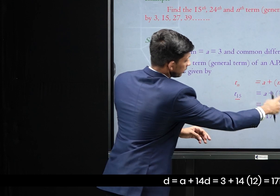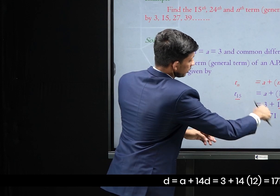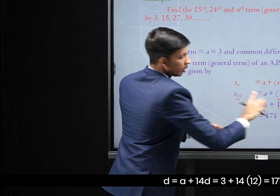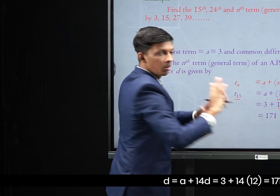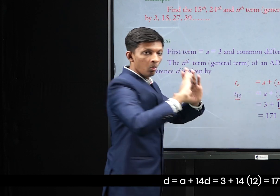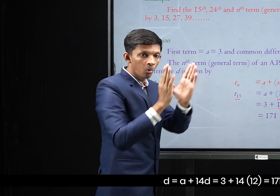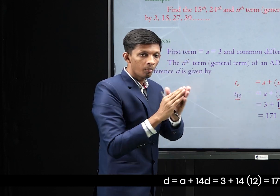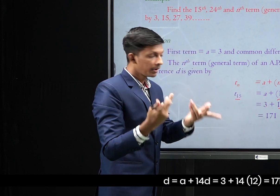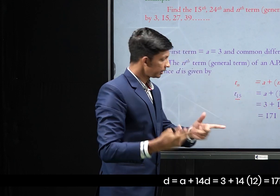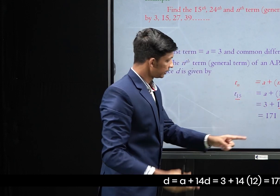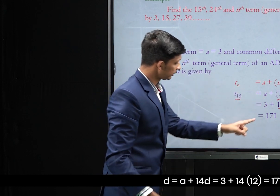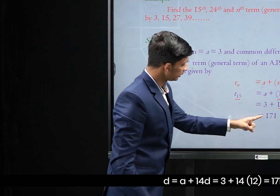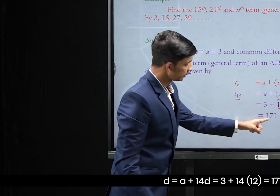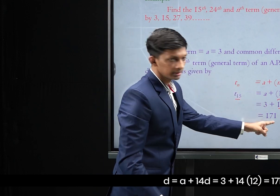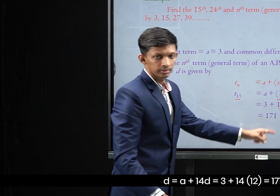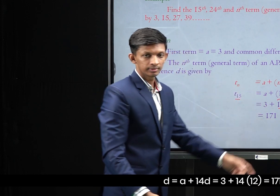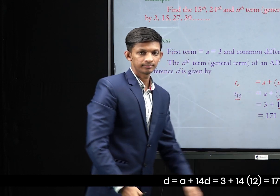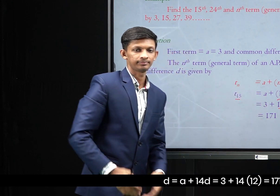12 ஈடு 171.